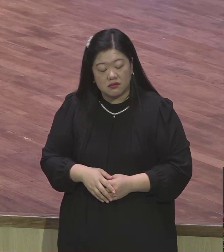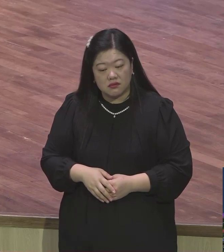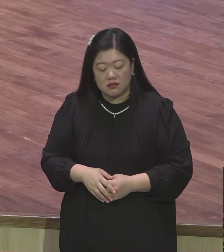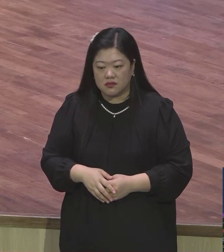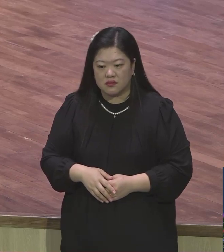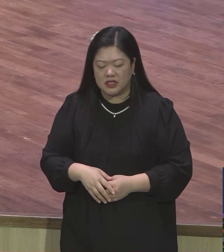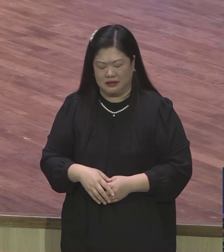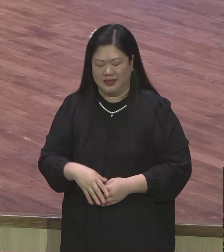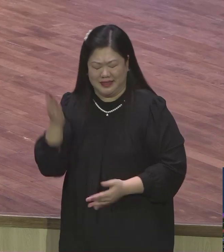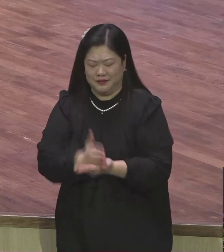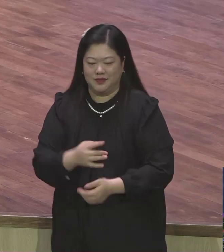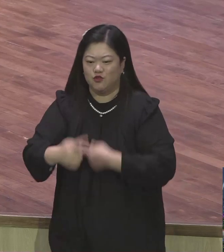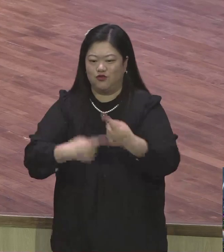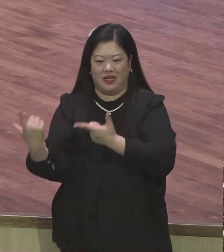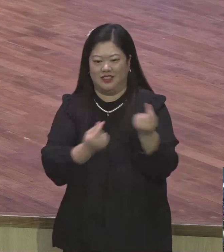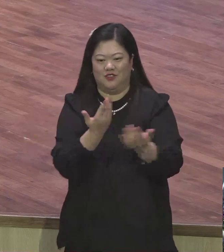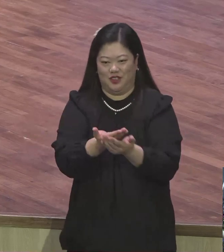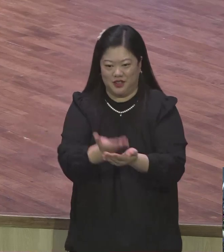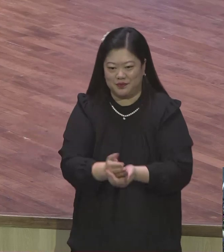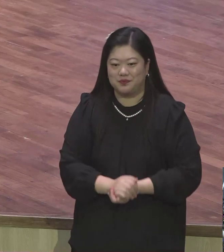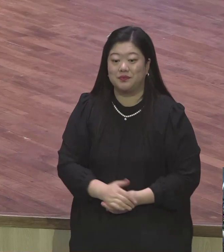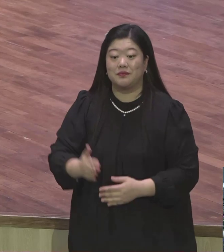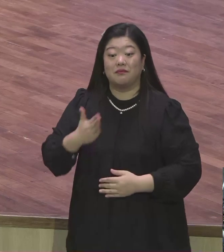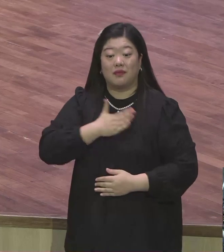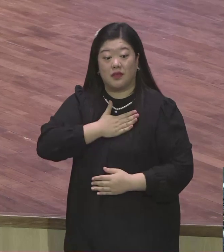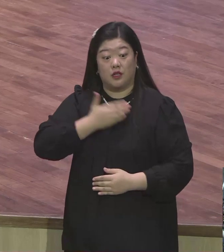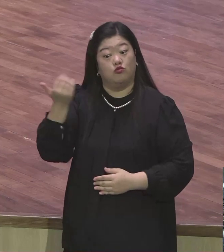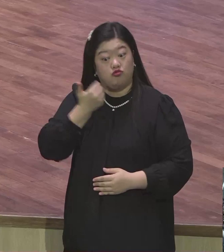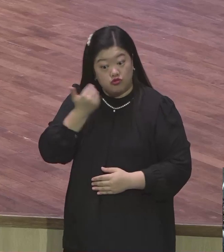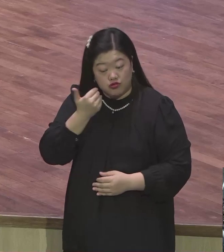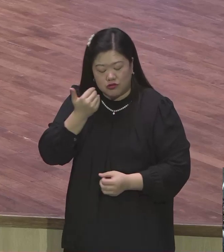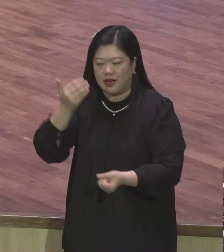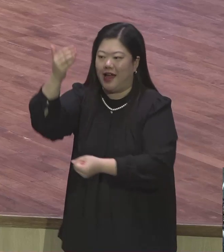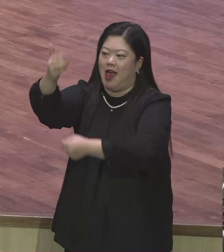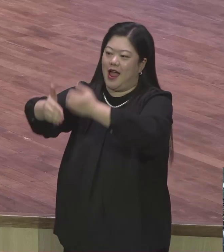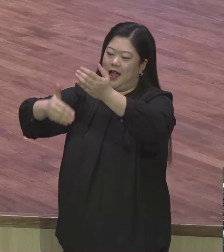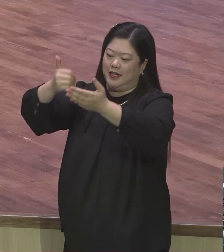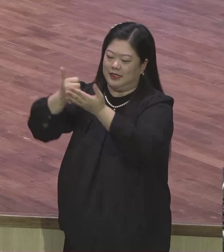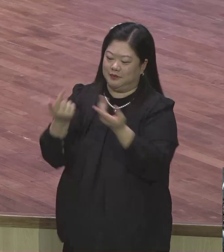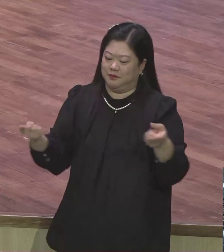한번 고백해 봅시다. 나는 하나님의 동역자다.